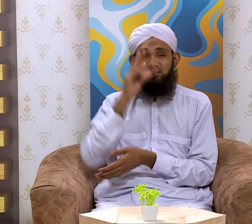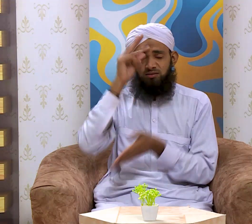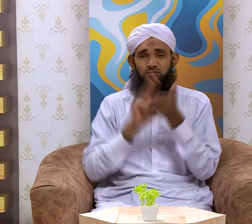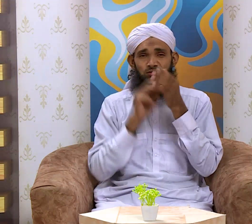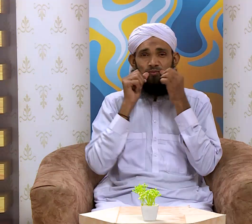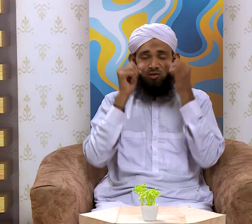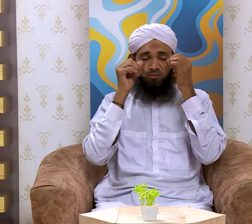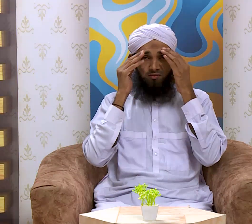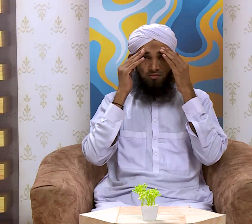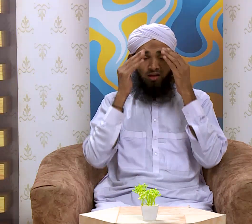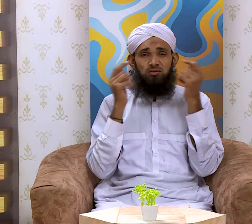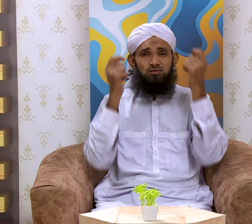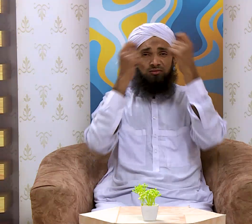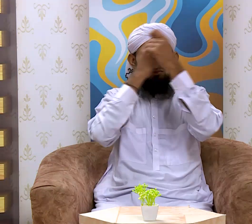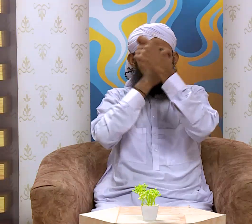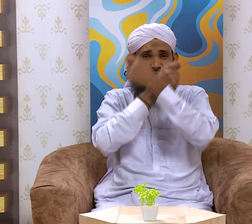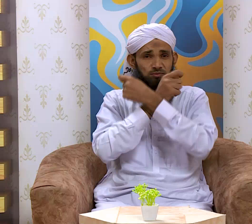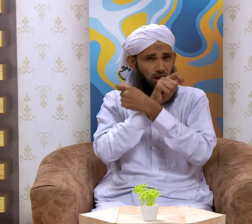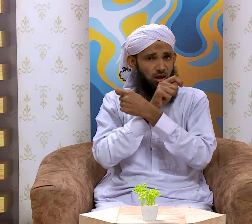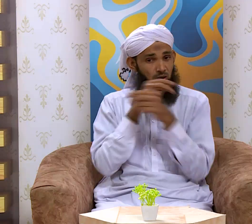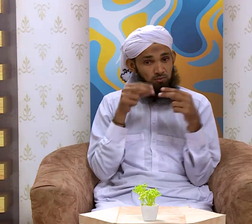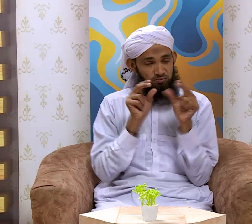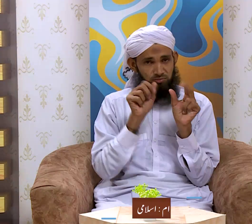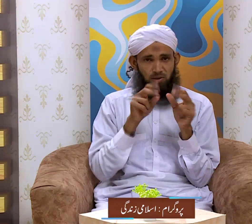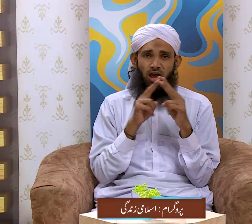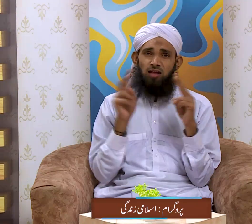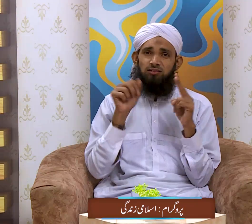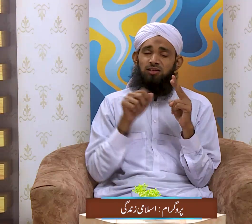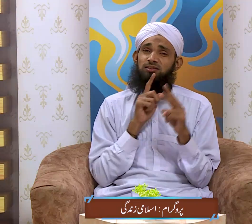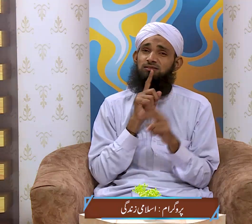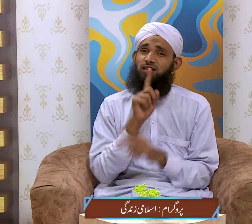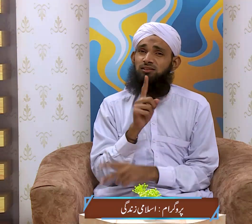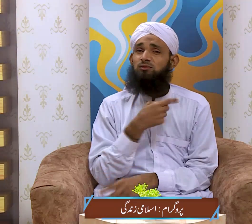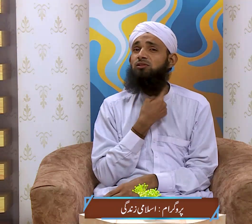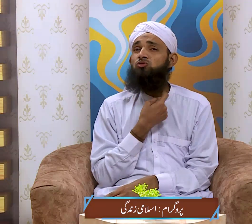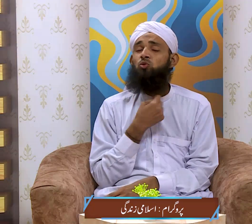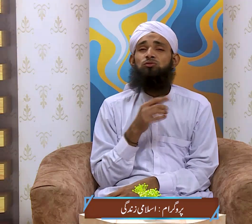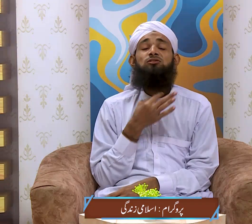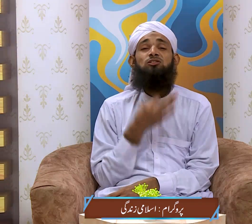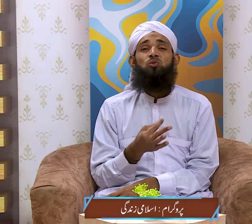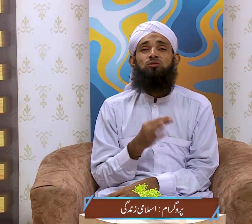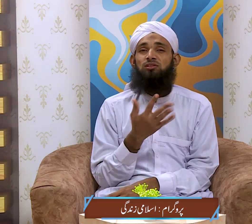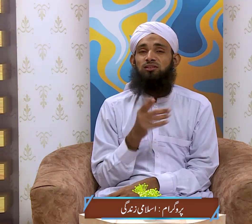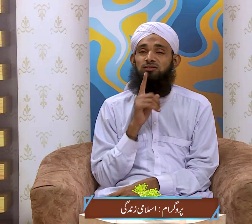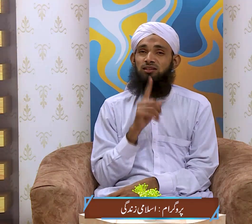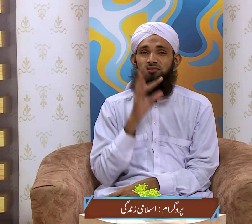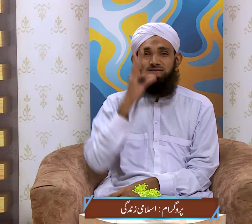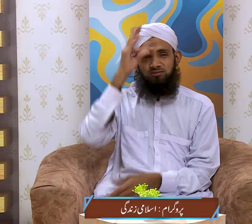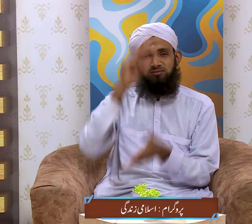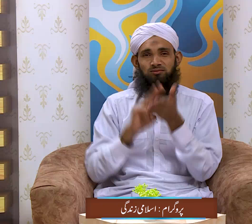میں بخیل نہیں۔ سبحان اللہ۔ اور جب بخیل نہیں تو یقیناً نبی کریم صلی اللہ علیہ وآلہ وبارک وسلم کو علم غیب